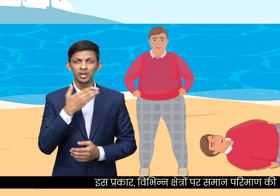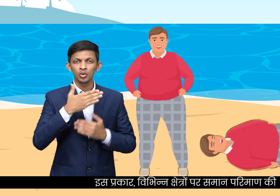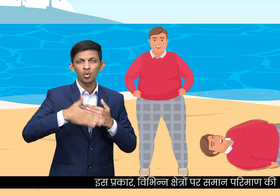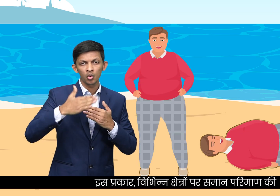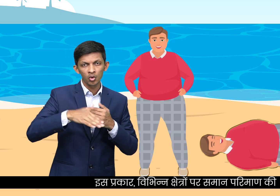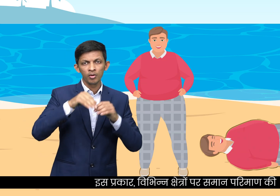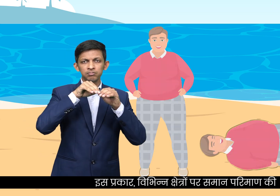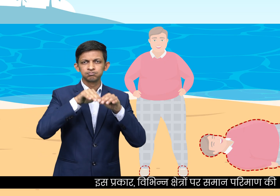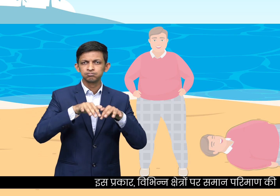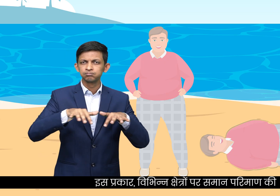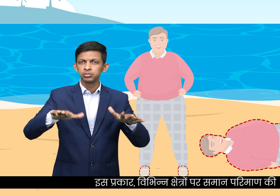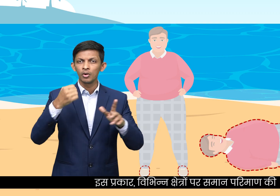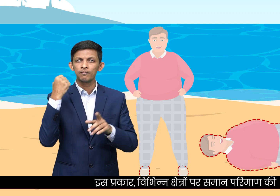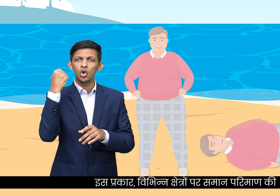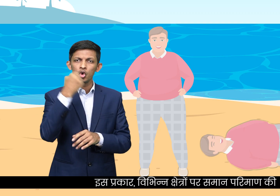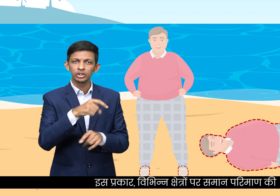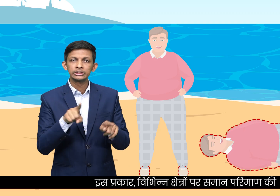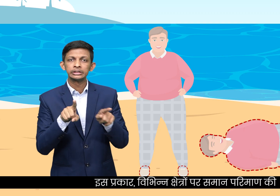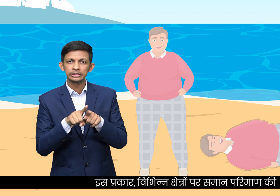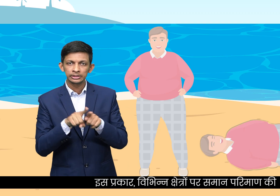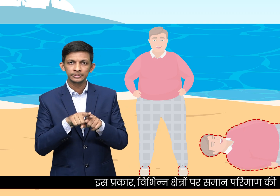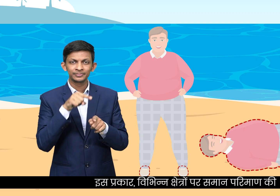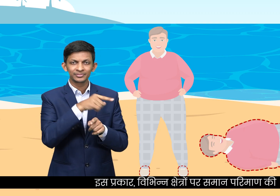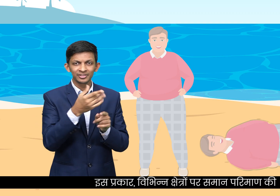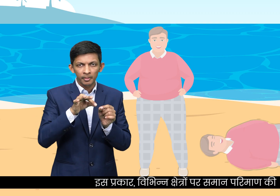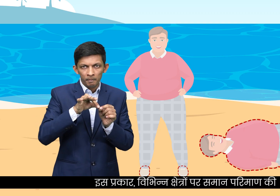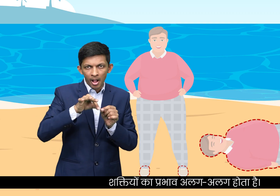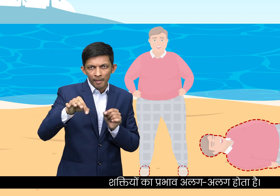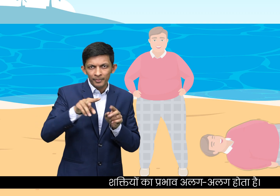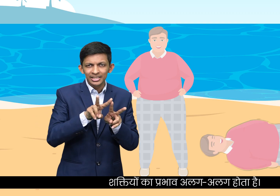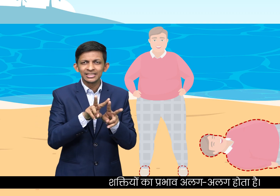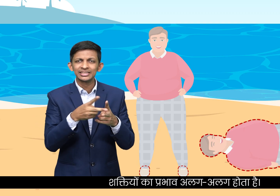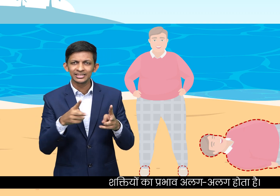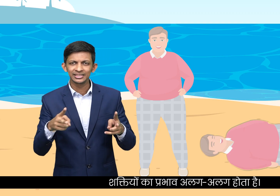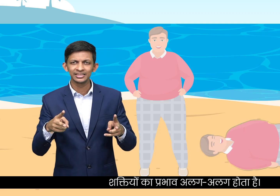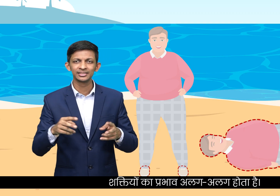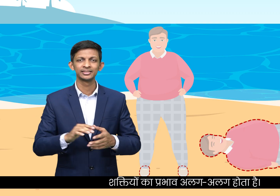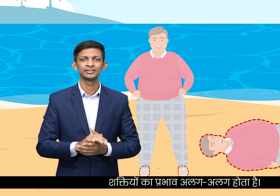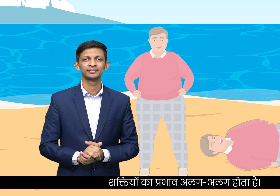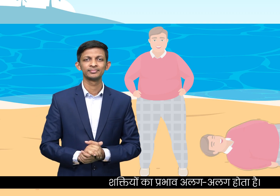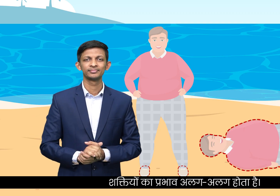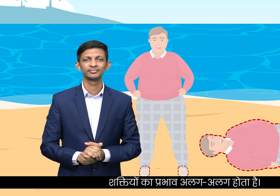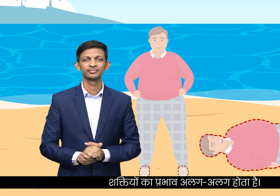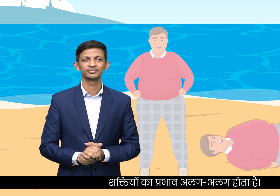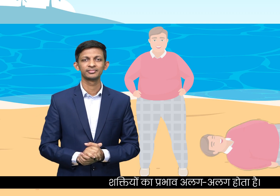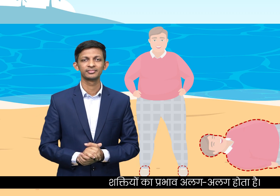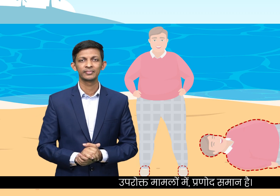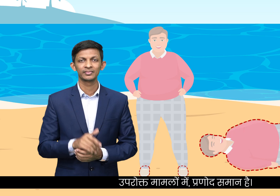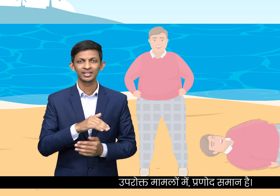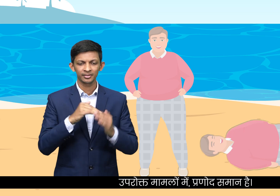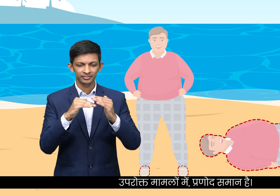इस प्रकार विभिन्न क्षेत्रों पर समान परिमाण की शक्तियों का प्रभाव अलग-अलग होता